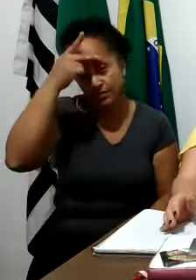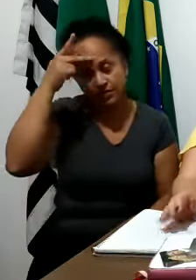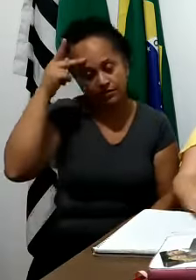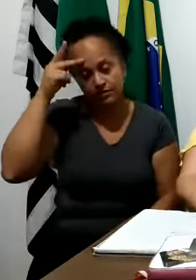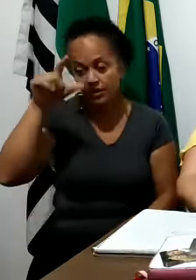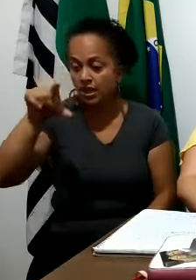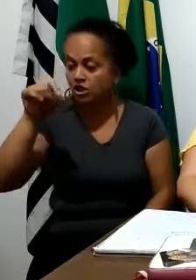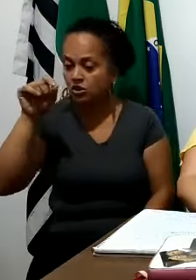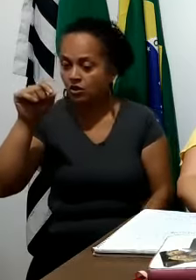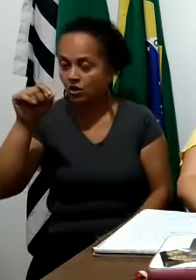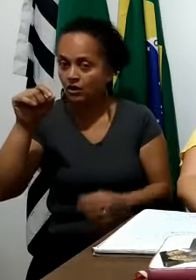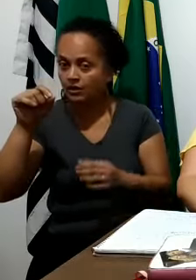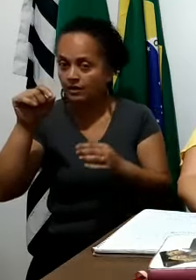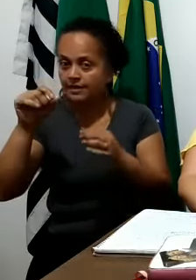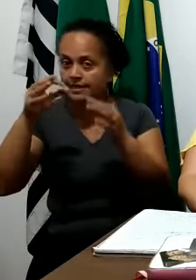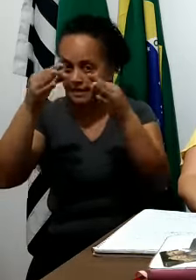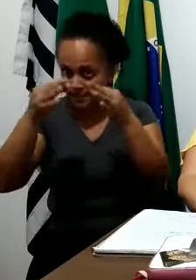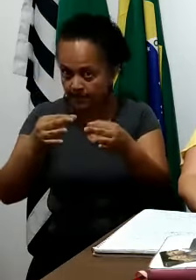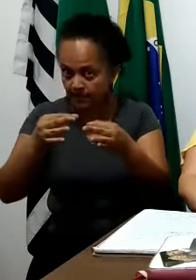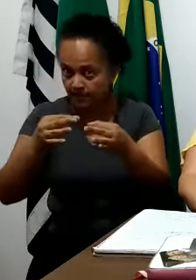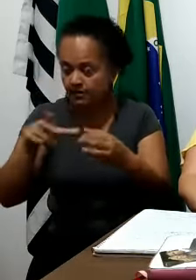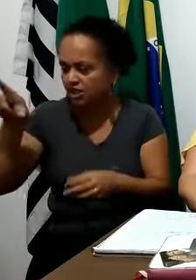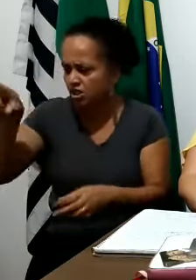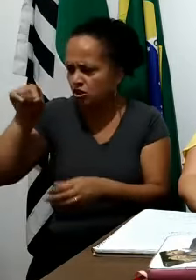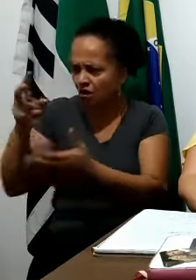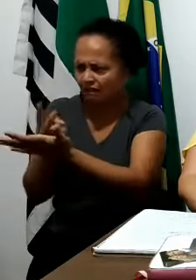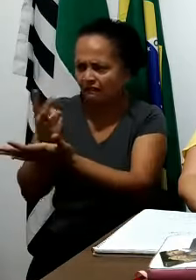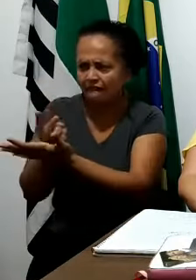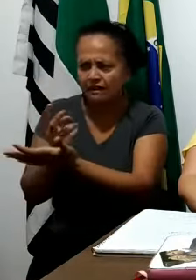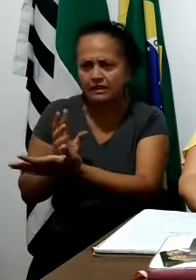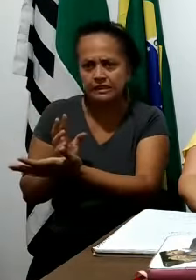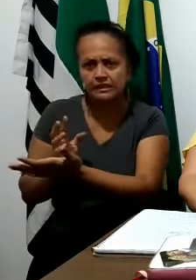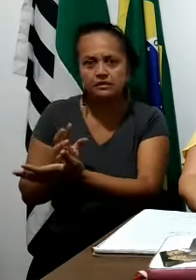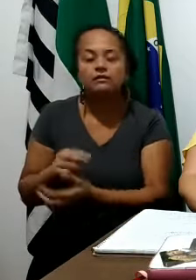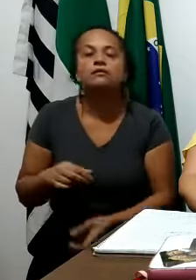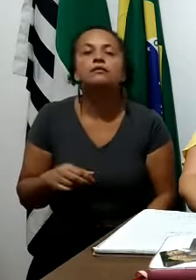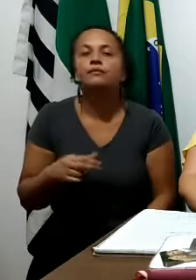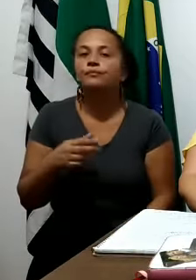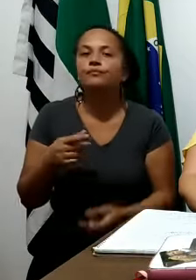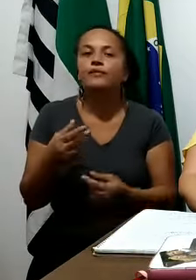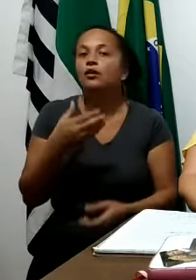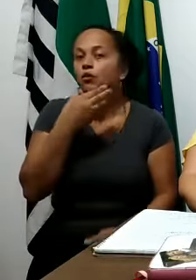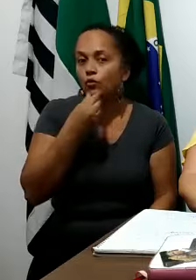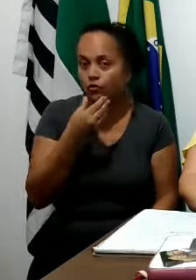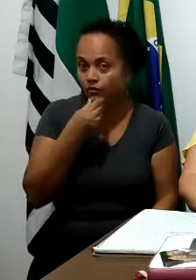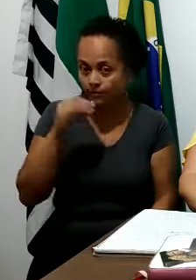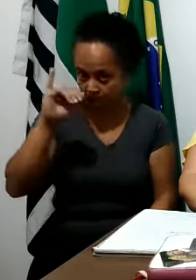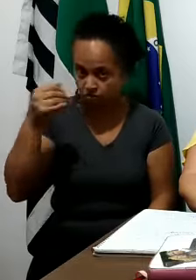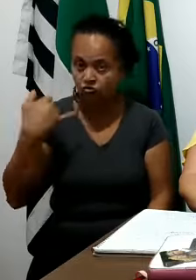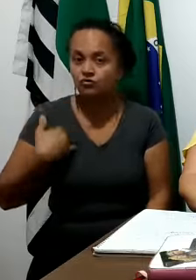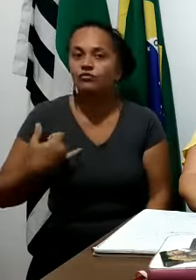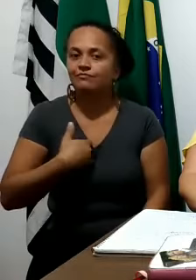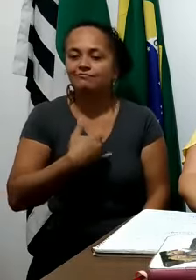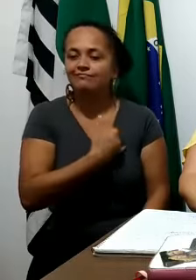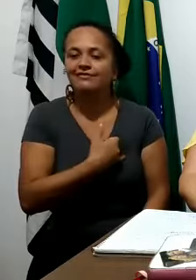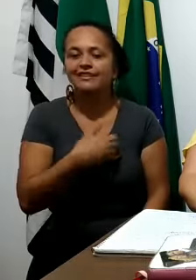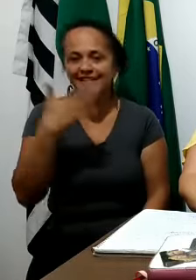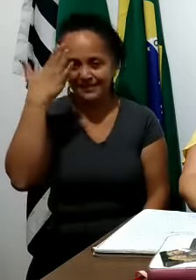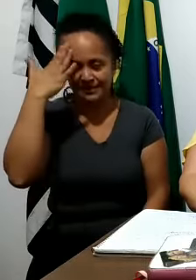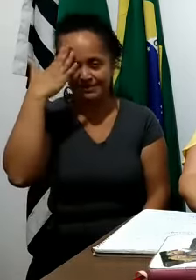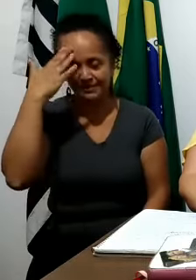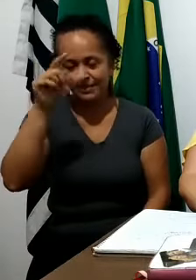escolha errada. José, se ele não tivesse essa transferência do pai, com certeza ele tinha escolhido coisas erradas, né?